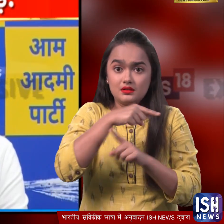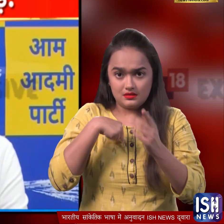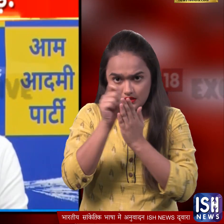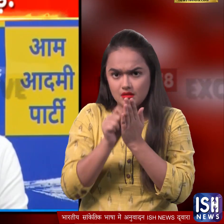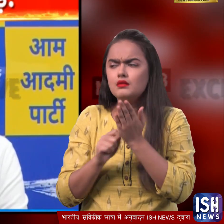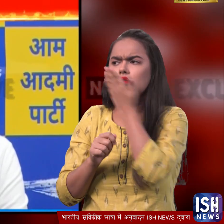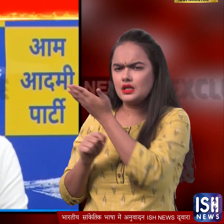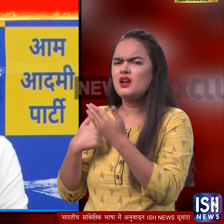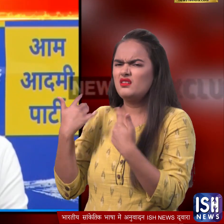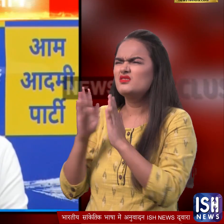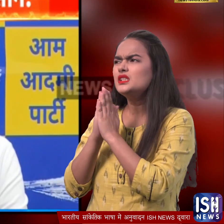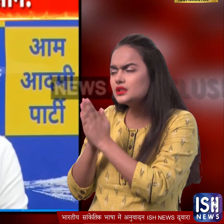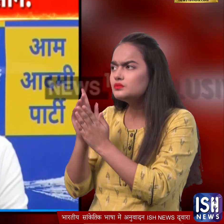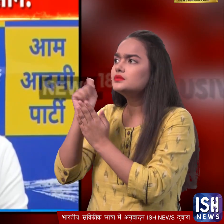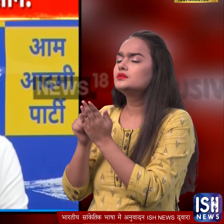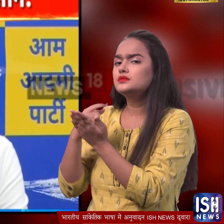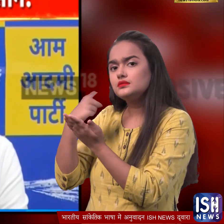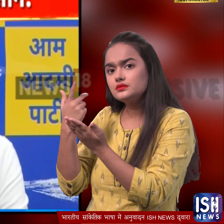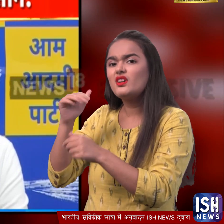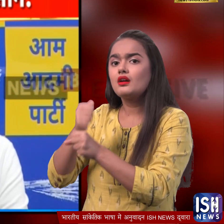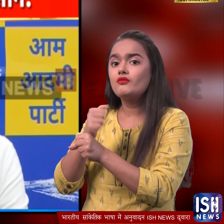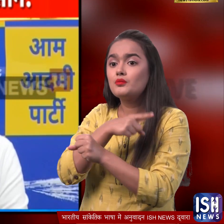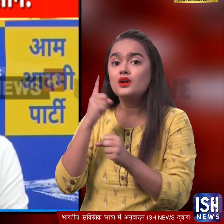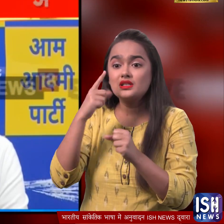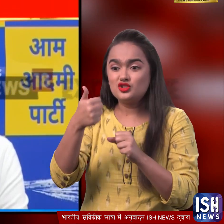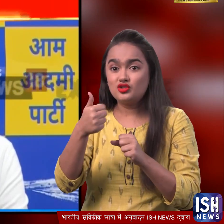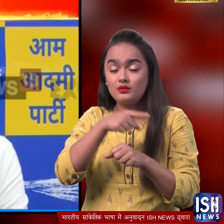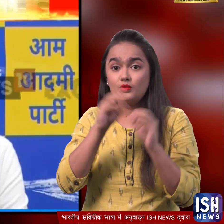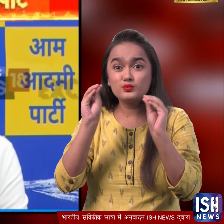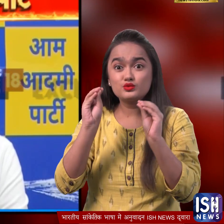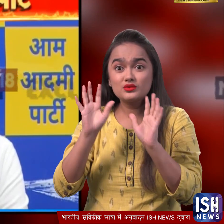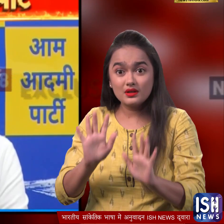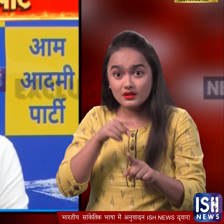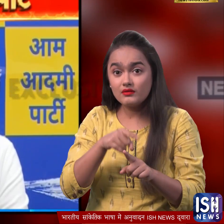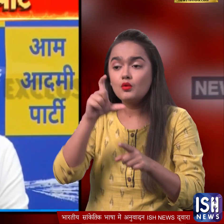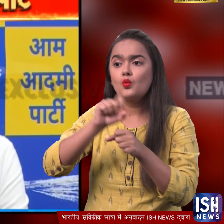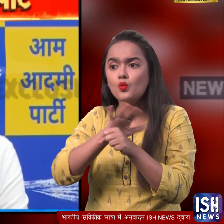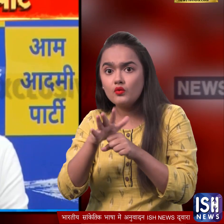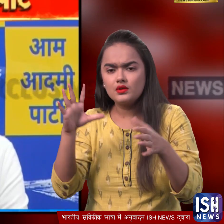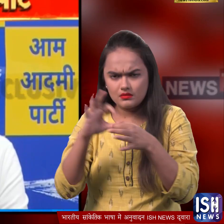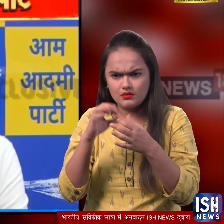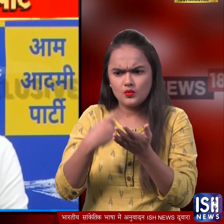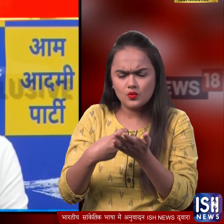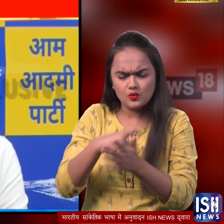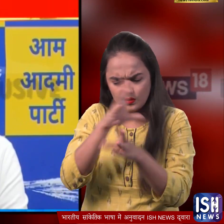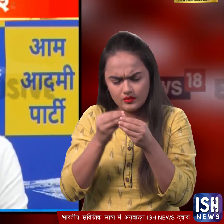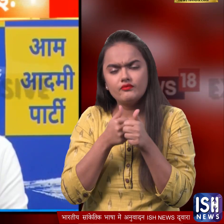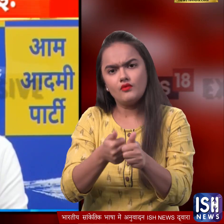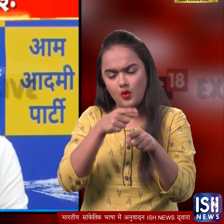लिख के गुजारिश की है कि छठ पूजा को भी कोविड प्रोटोकॉल के अनुसार जो